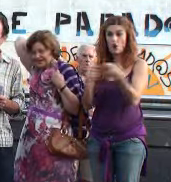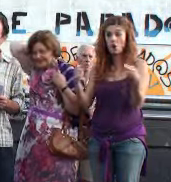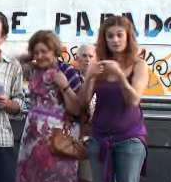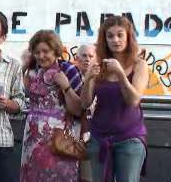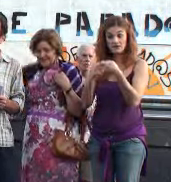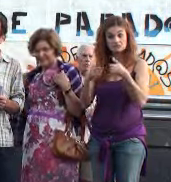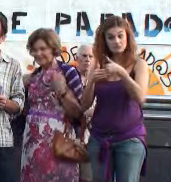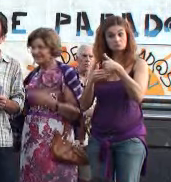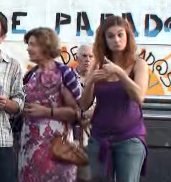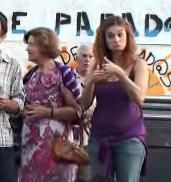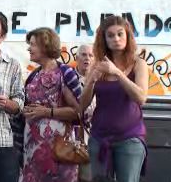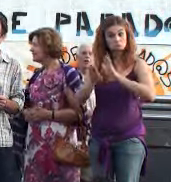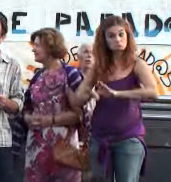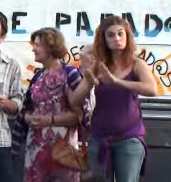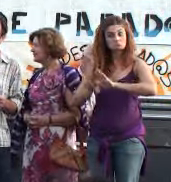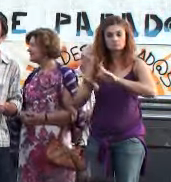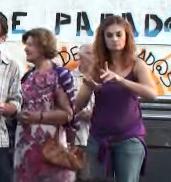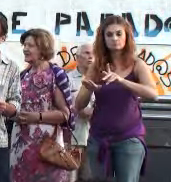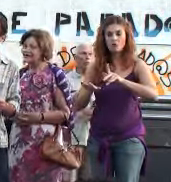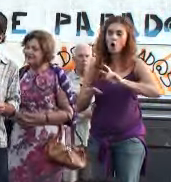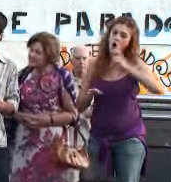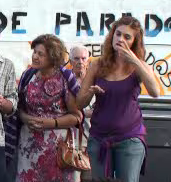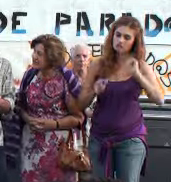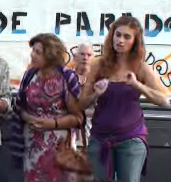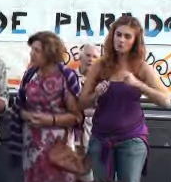consolidarse y una de ellas ya está en fase de lanzamiento.